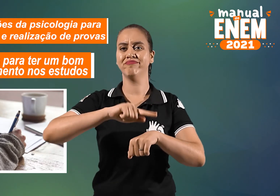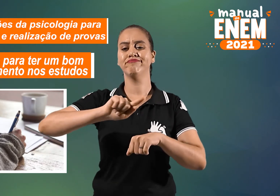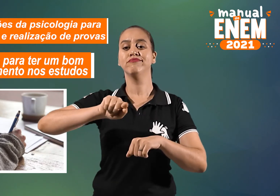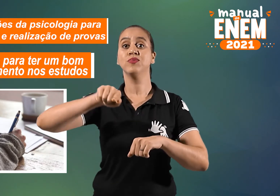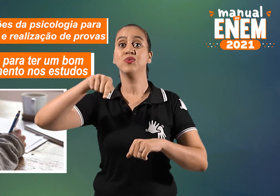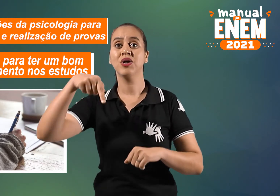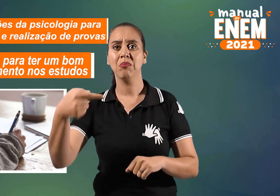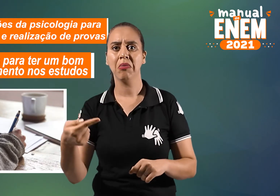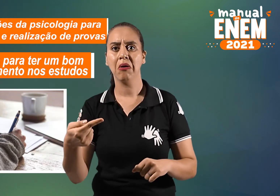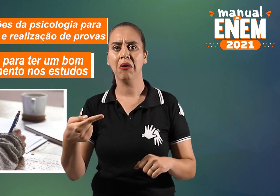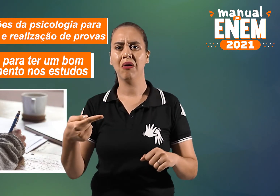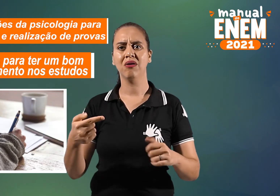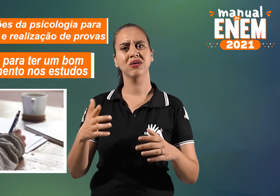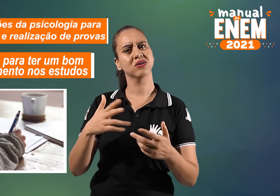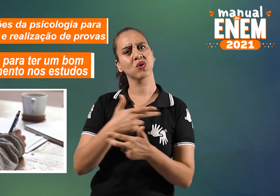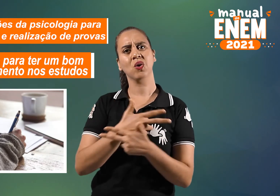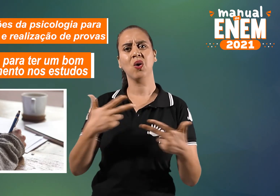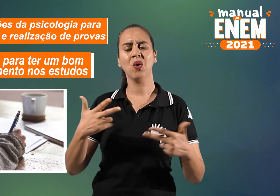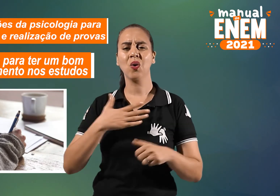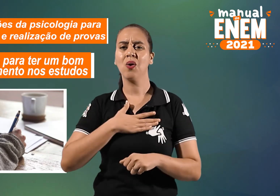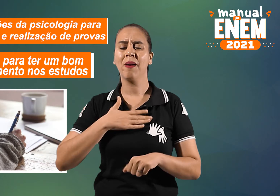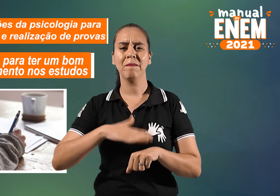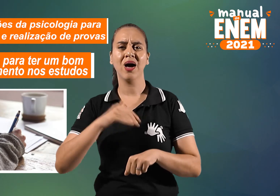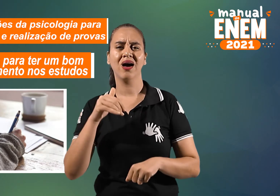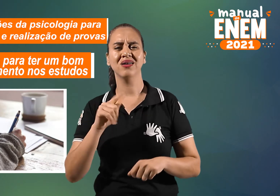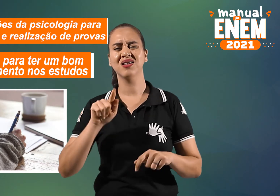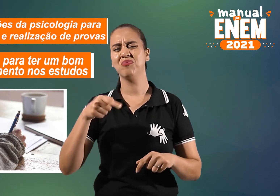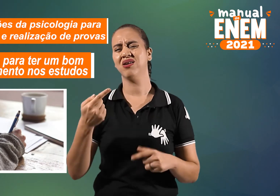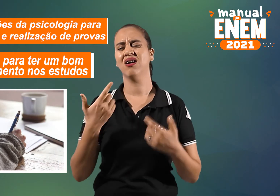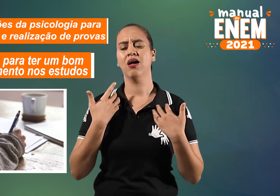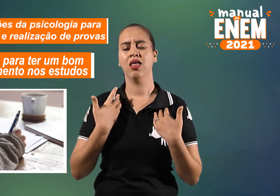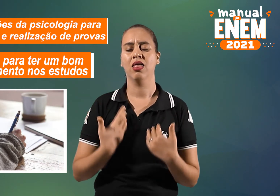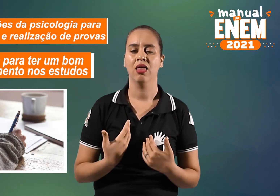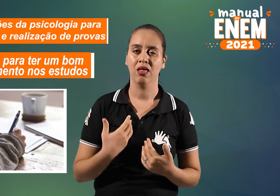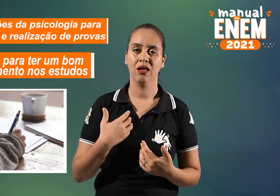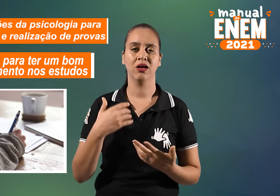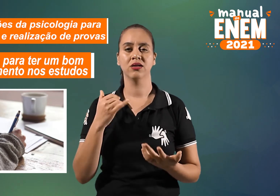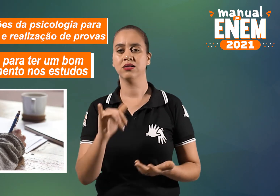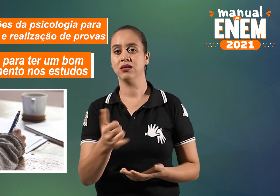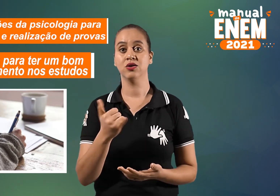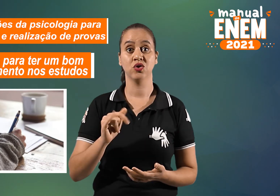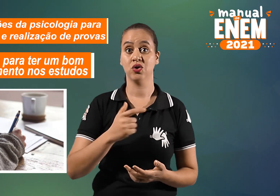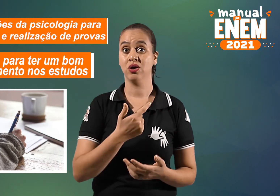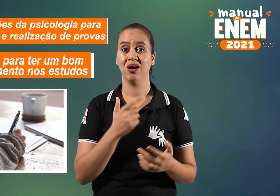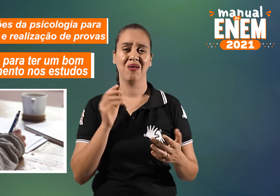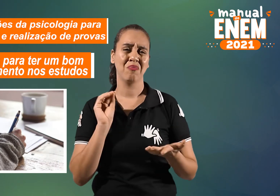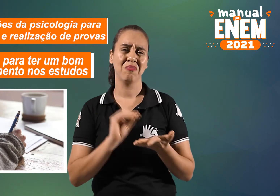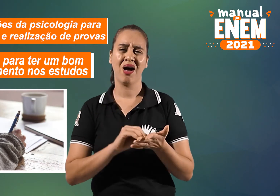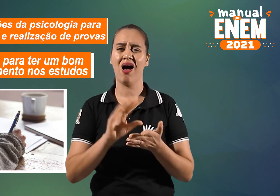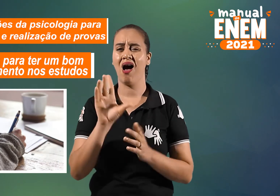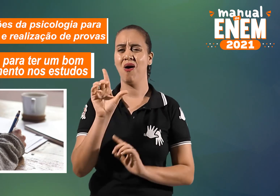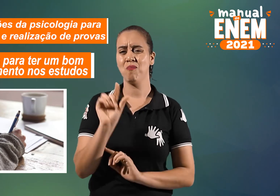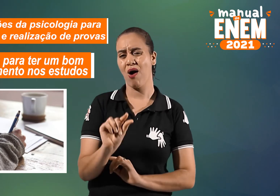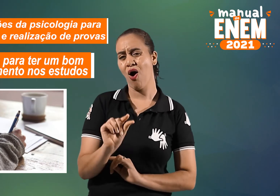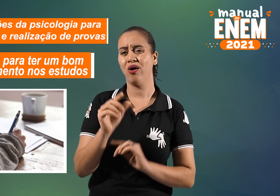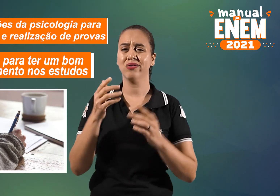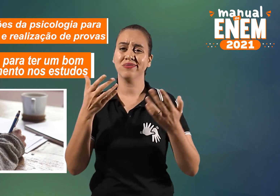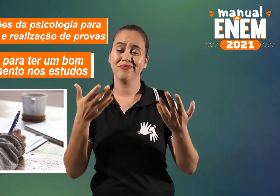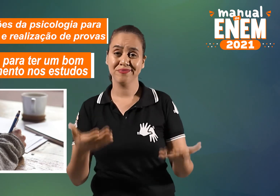de estudo para estudar o que é mais fácil ou o que você mais gosta, você fica sem energia para estudar o que mais importa, que é aquilo que você